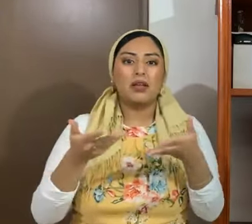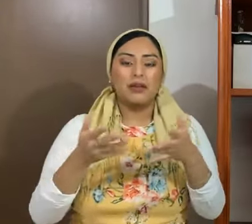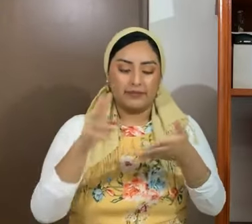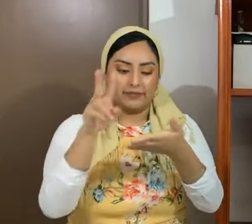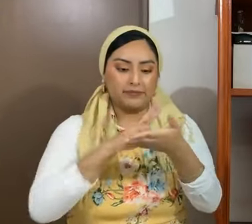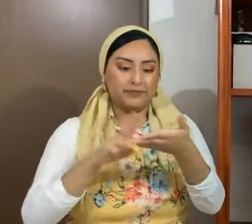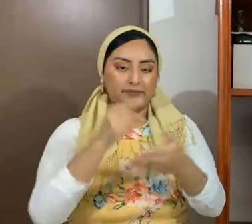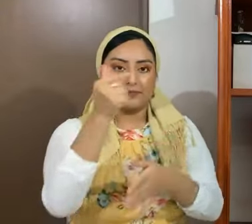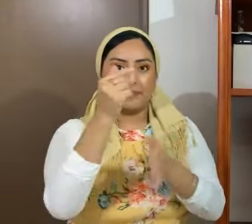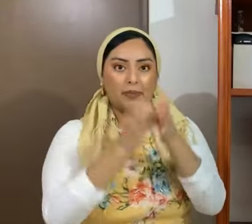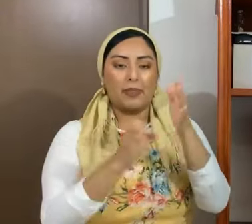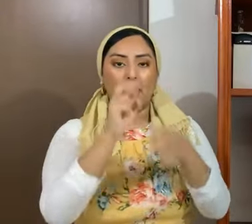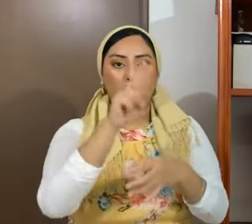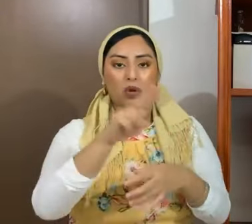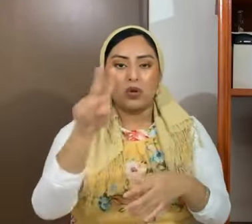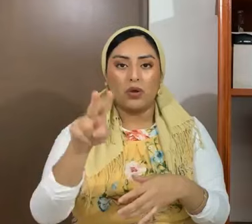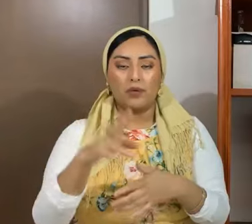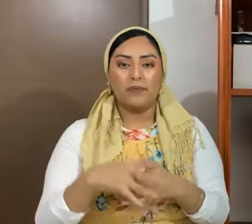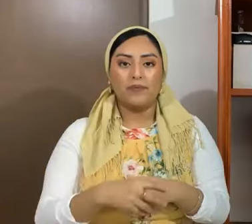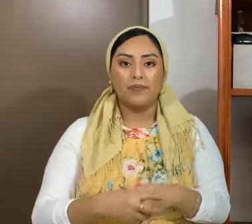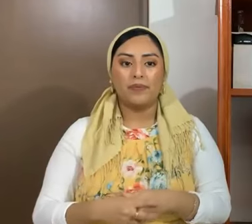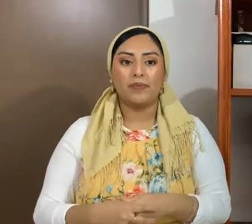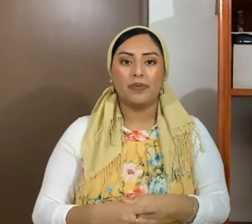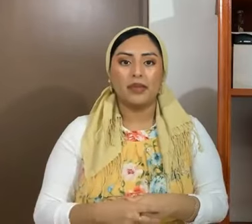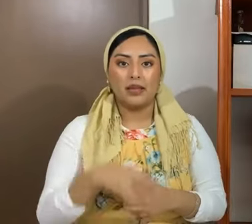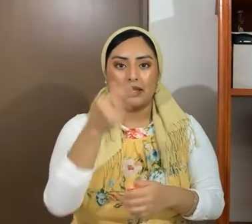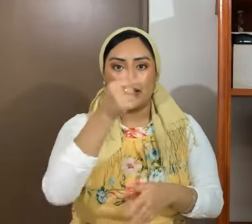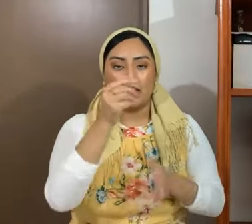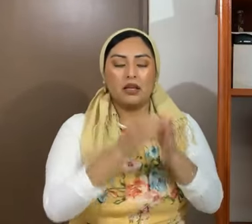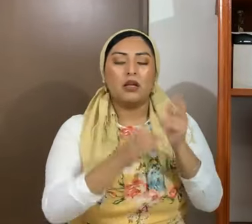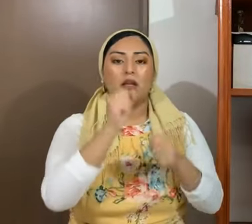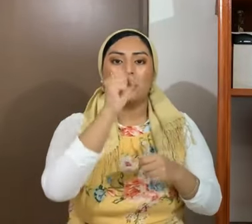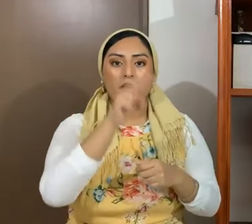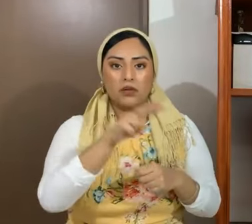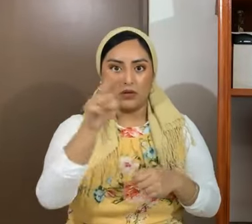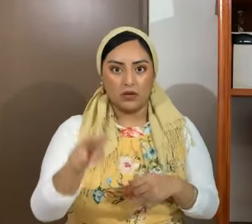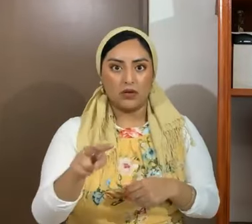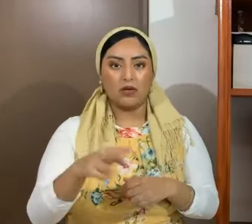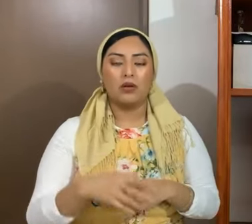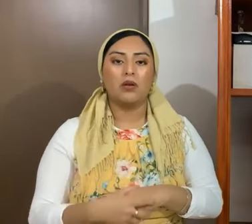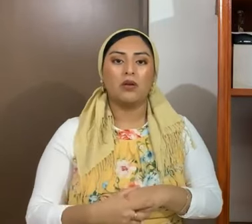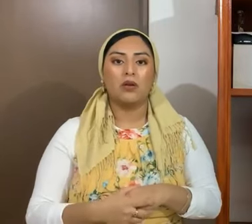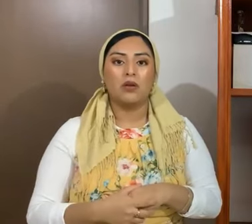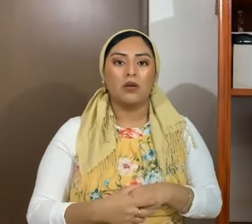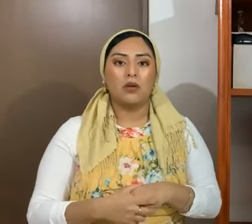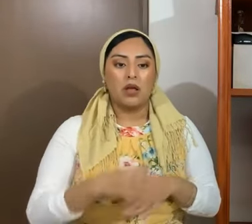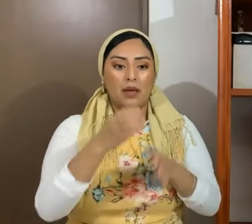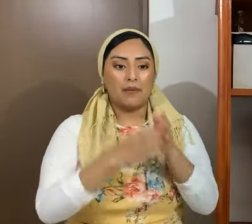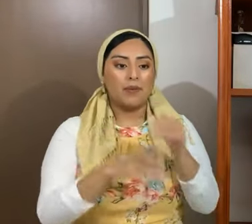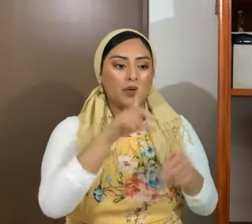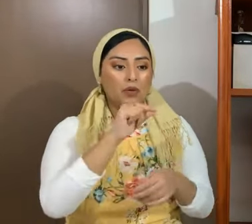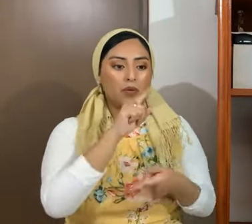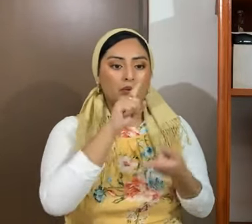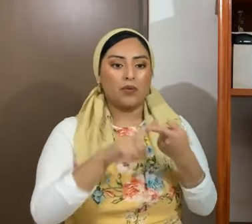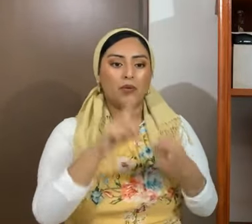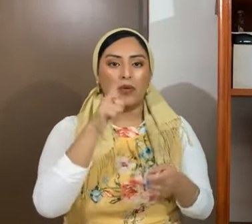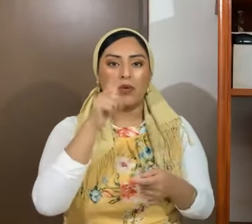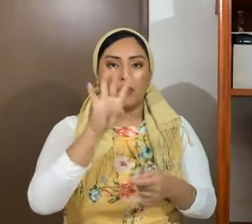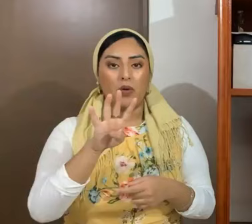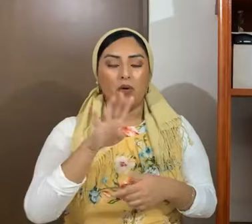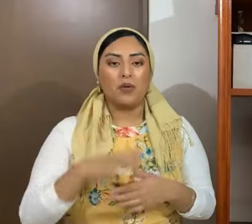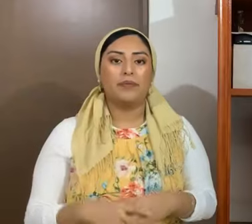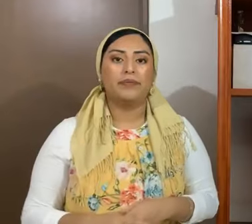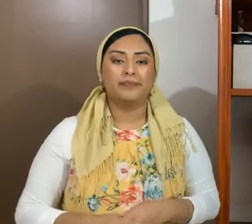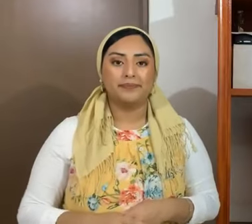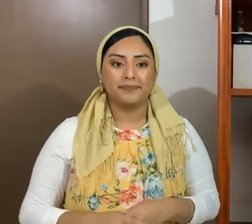a verla. Génesis 22, un capítulo atrás. Génesis 22, y vamos a leer del capítulo 20 al 24, del verso